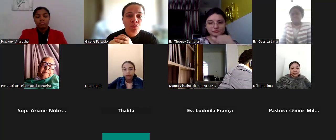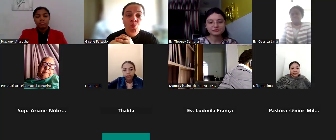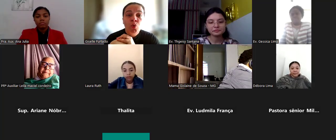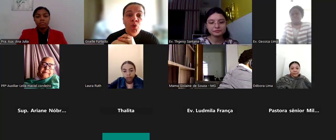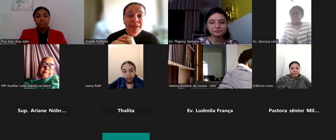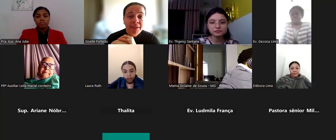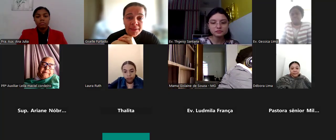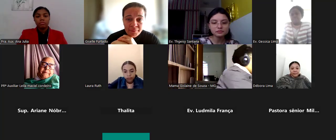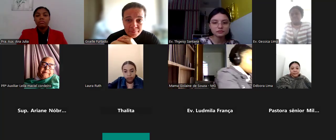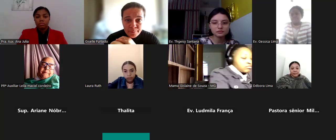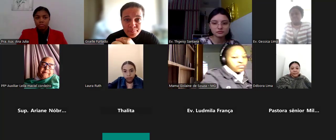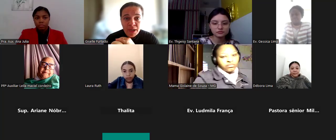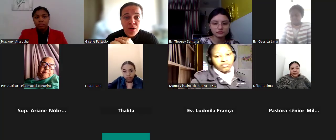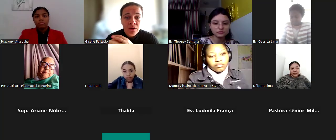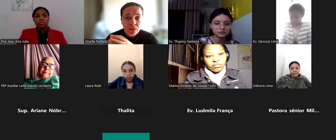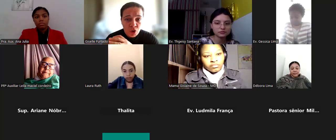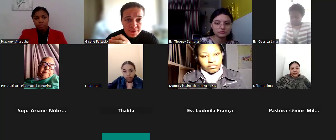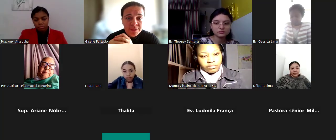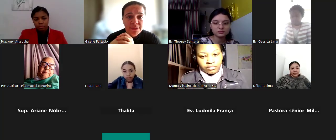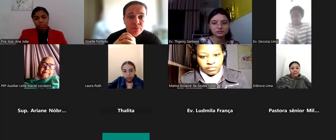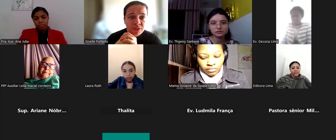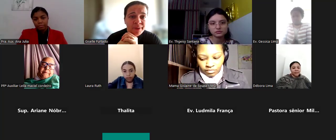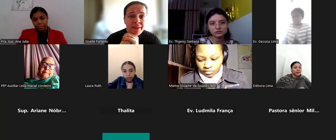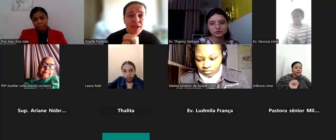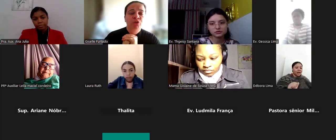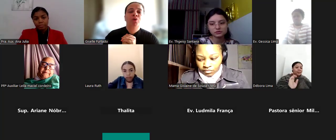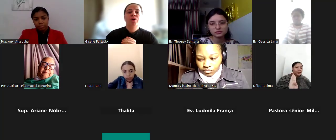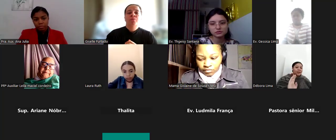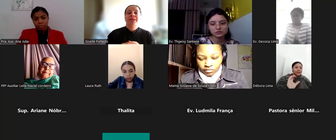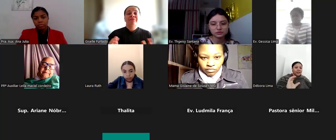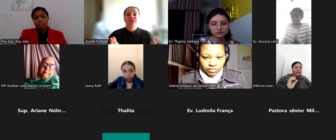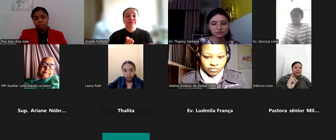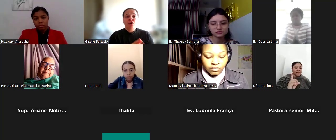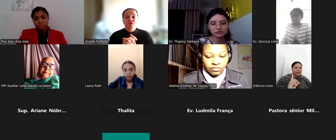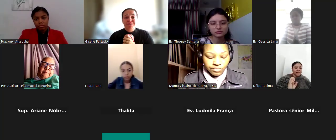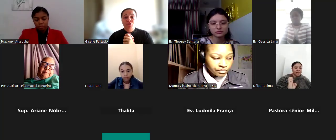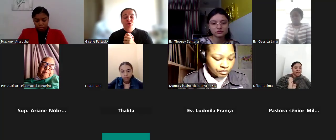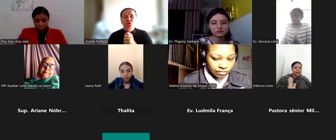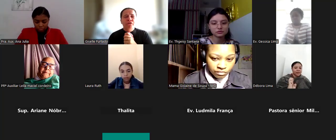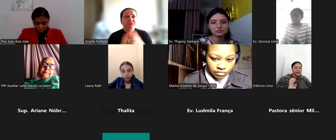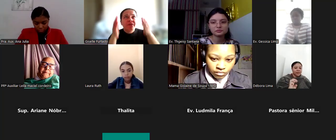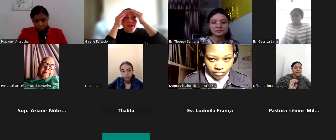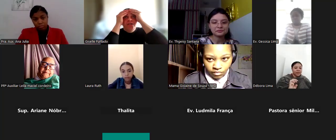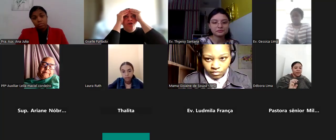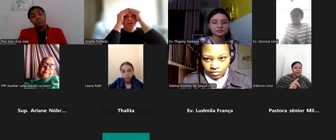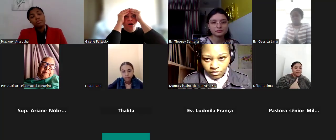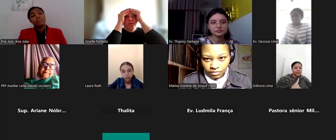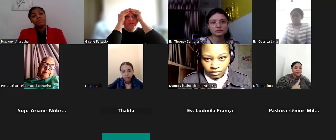um coringa para nós que estamos aprendendo. Porque daí você vai conversar com o surdo e você vai falar assim: nossa, qual é o sinal